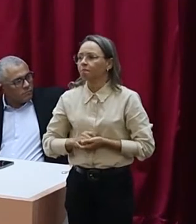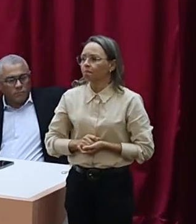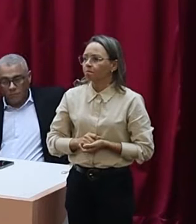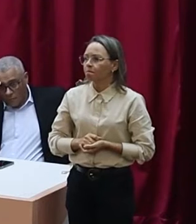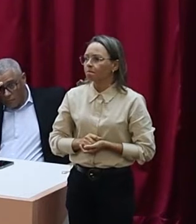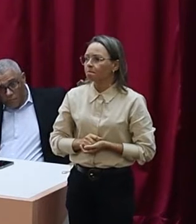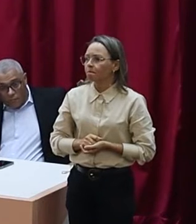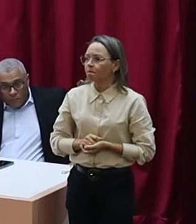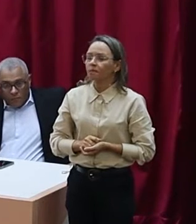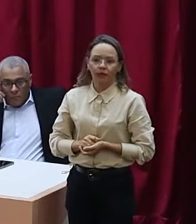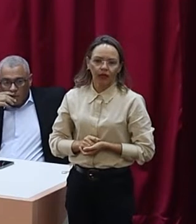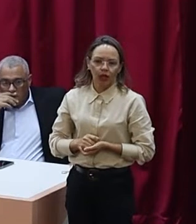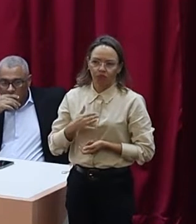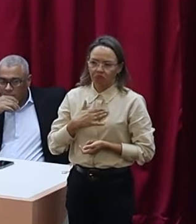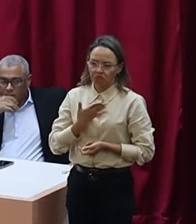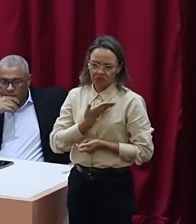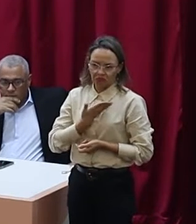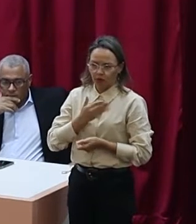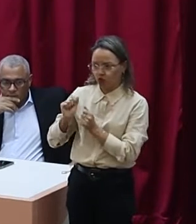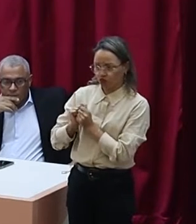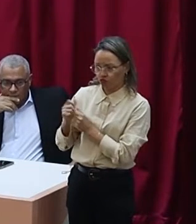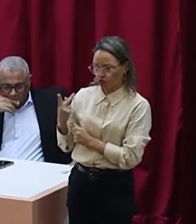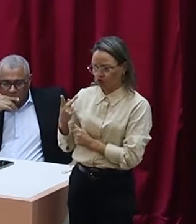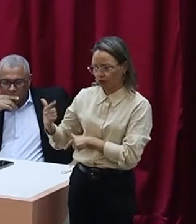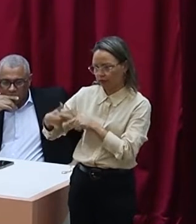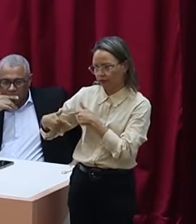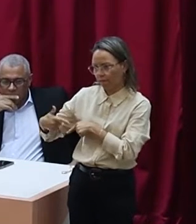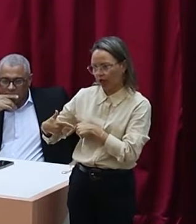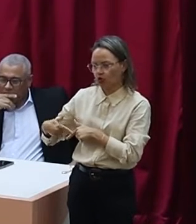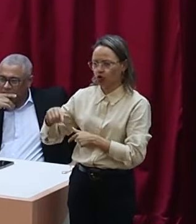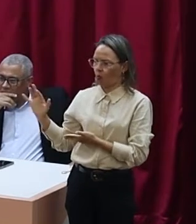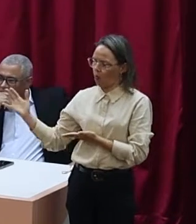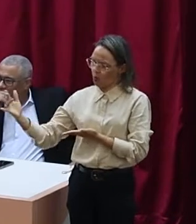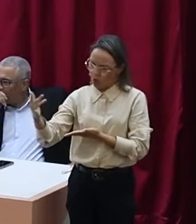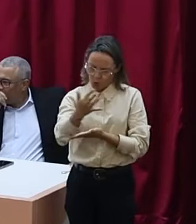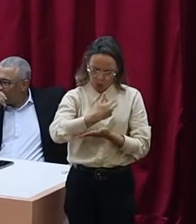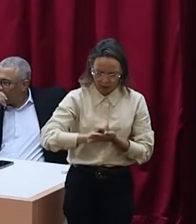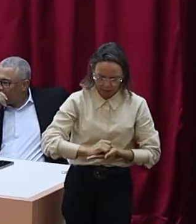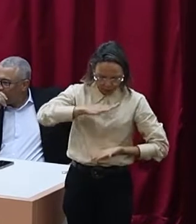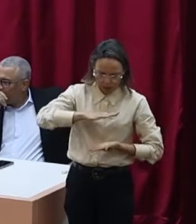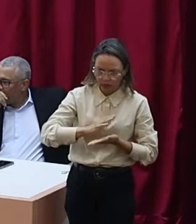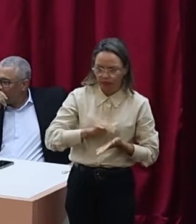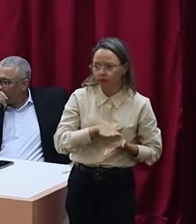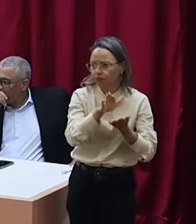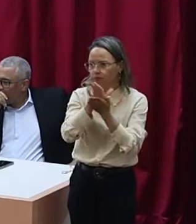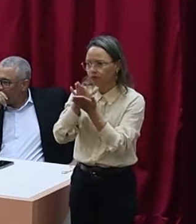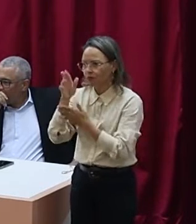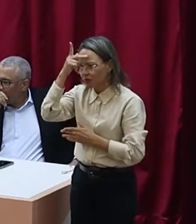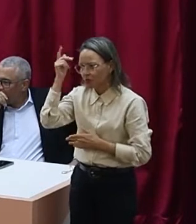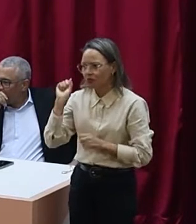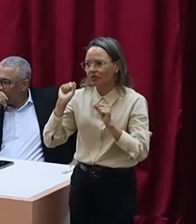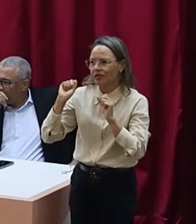o meu parceiro Rodrigo Borba e eu organizamos um dossiê, né, então várias pessoas aí interessadas em